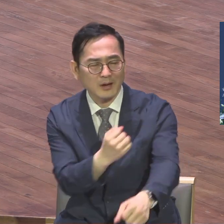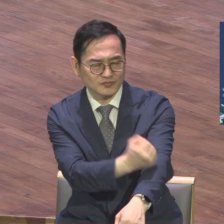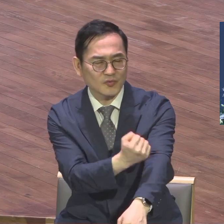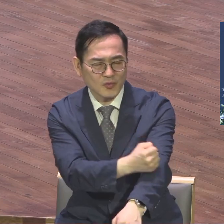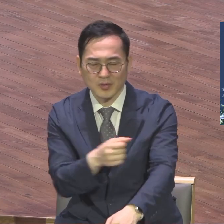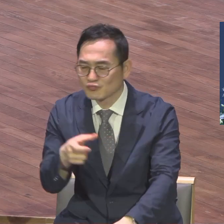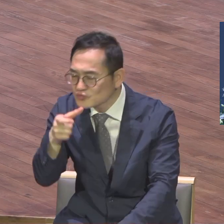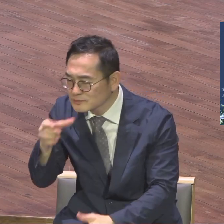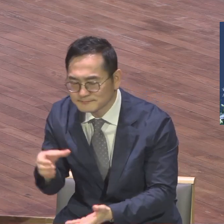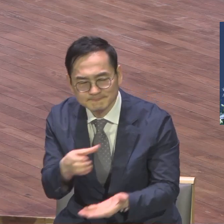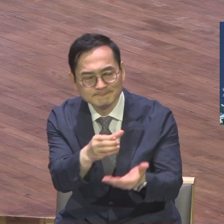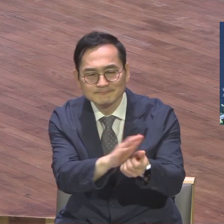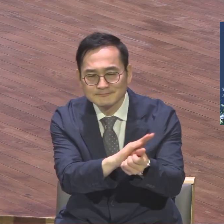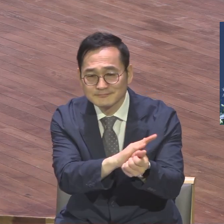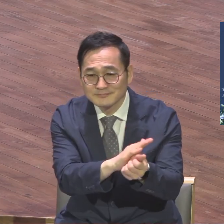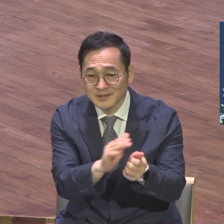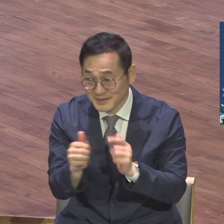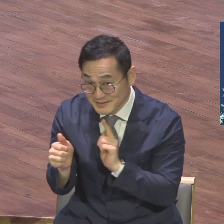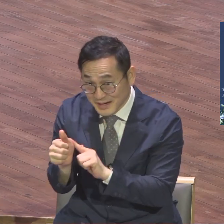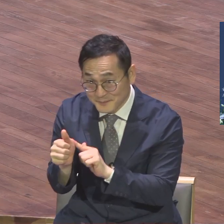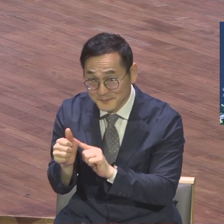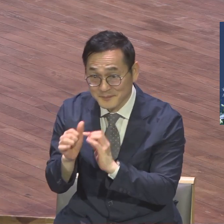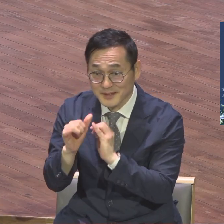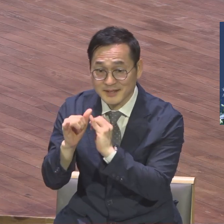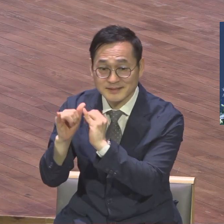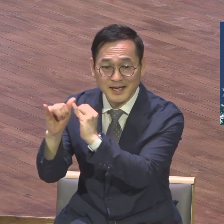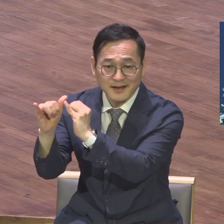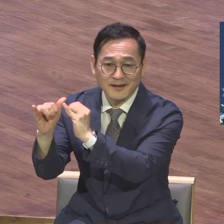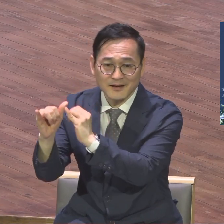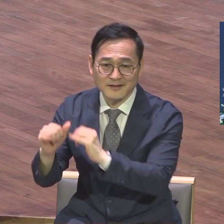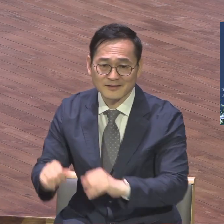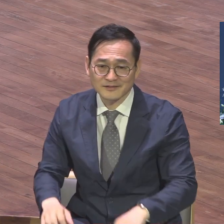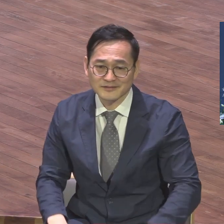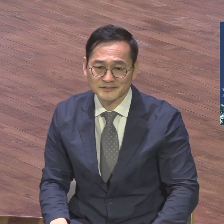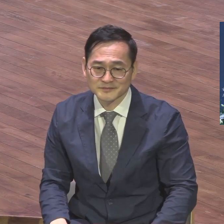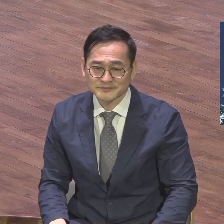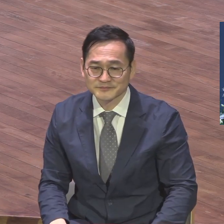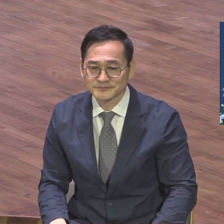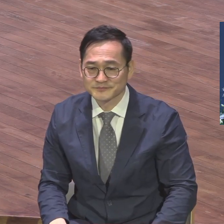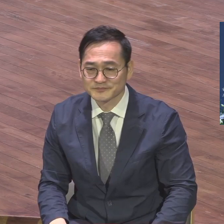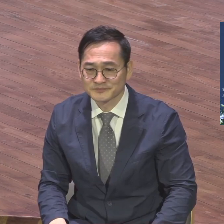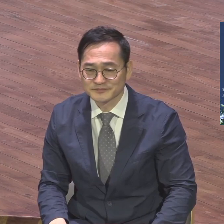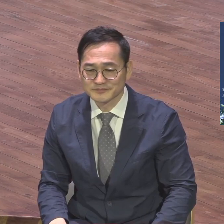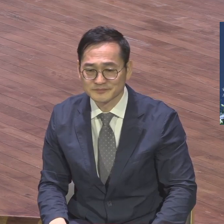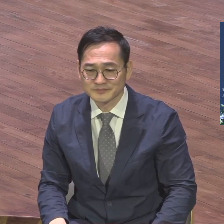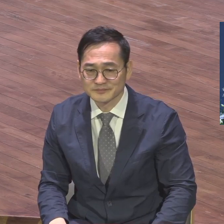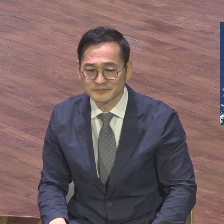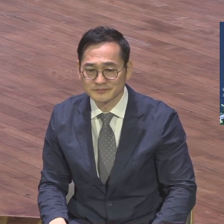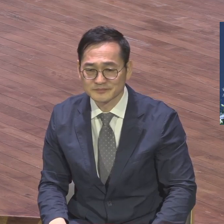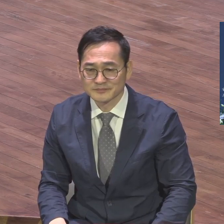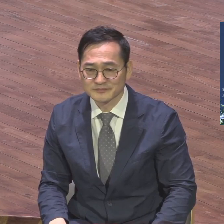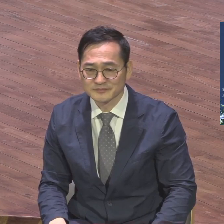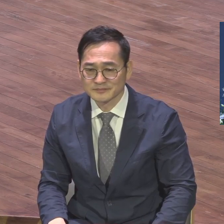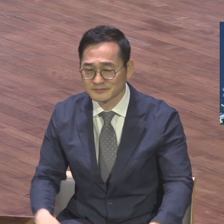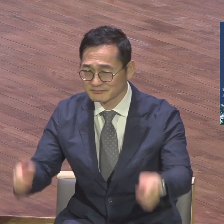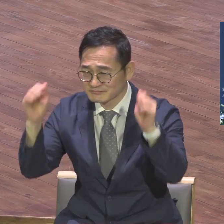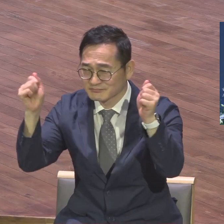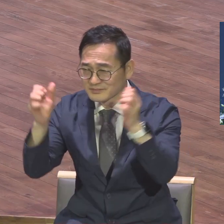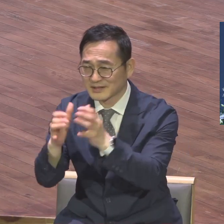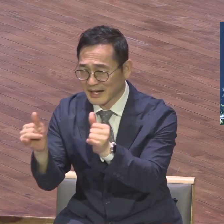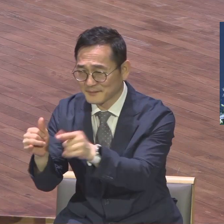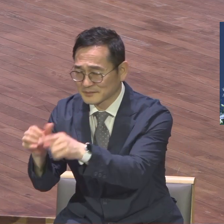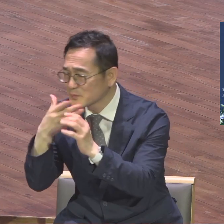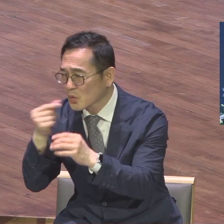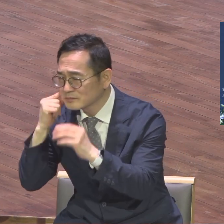대접해도 결단코 그 상을 잃지 않으리라고 했는데, 그 무속인 전도해가지고 주께로